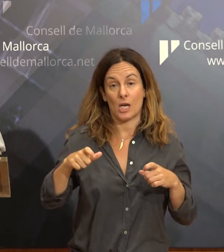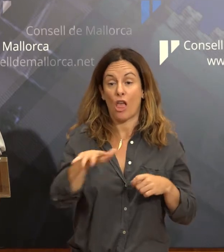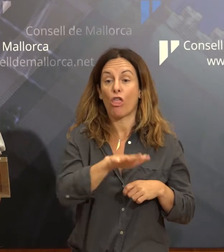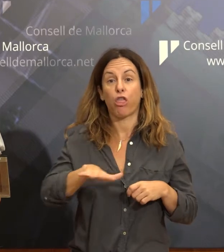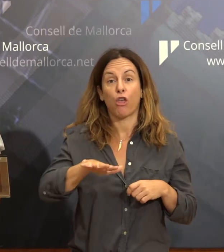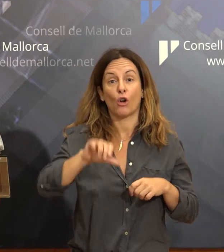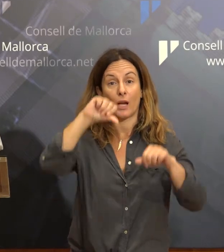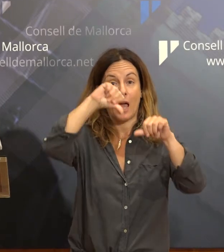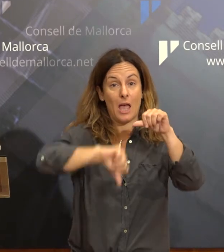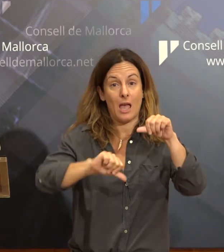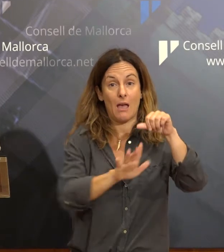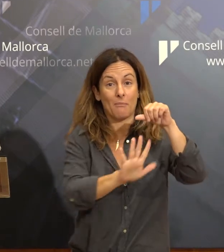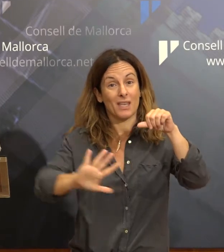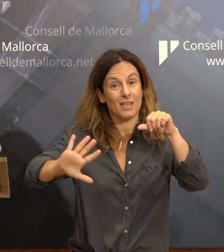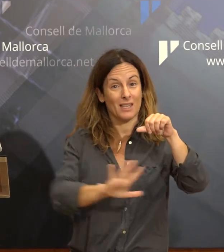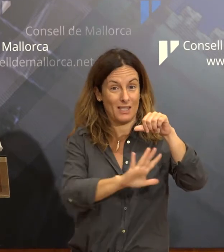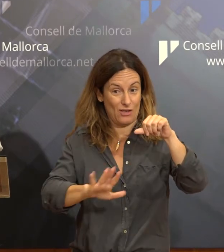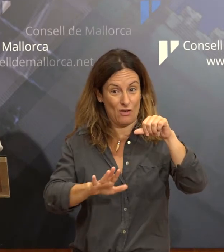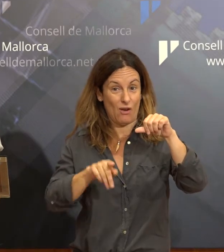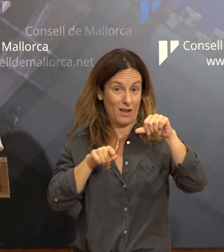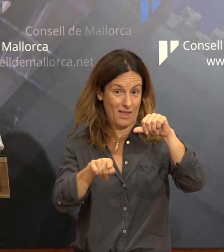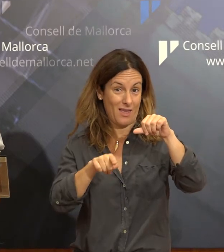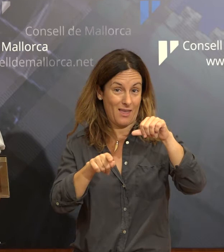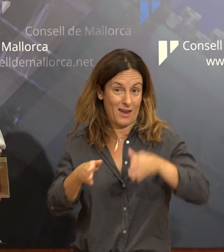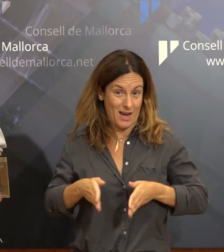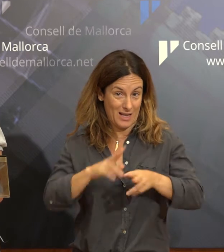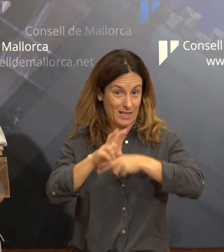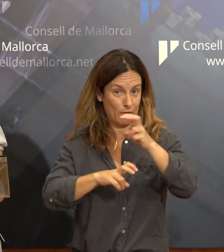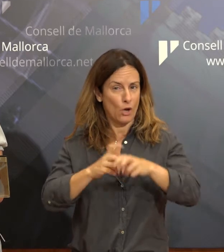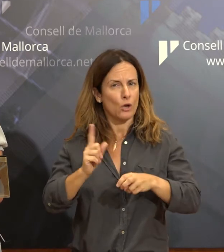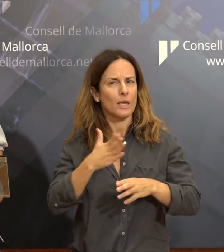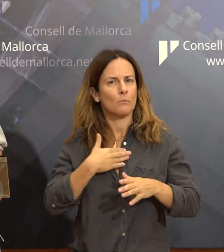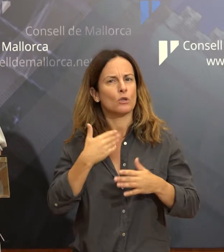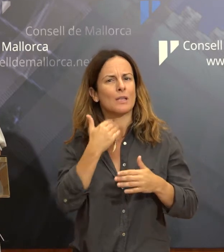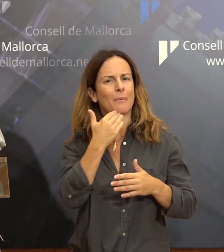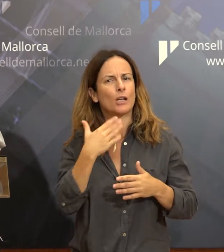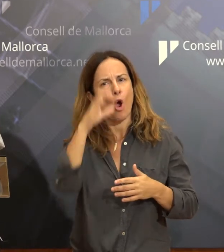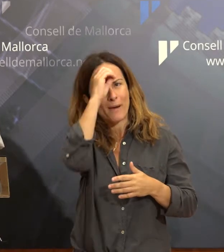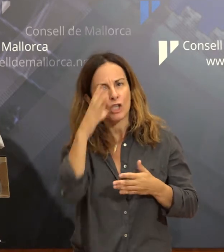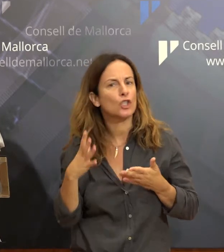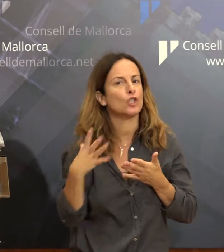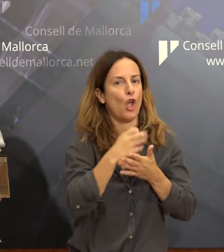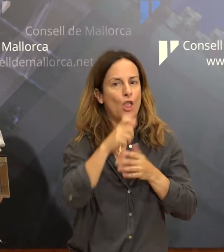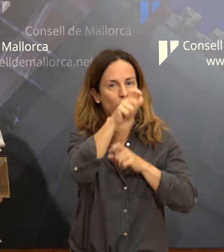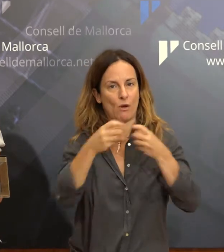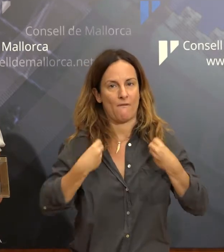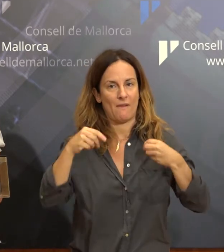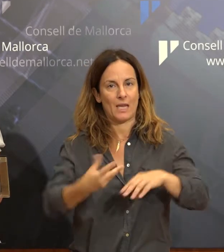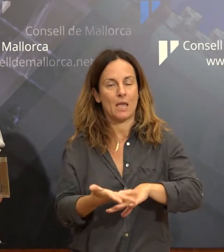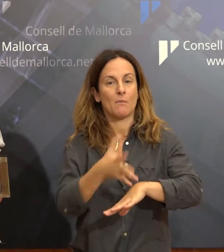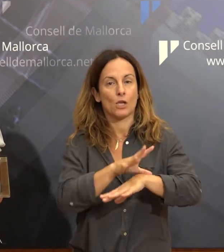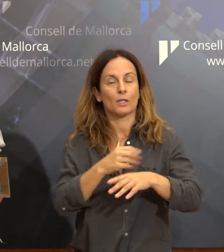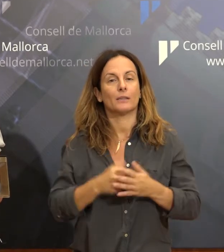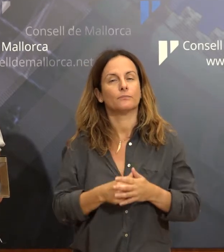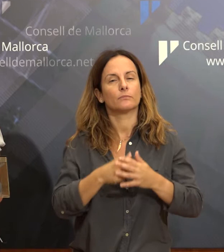Silla, que és cap allà on va dirigir de la carretera, sinó tots els mallorquins. i de l'anàlisi de l'enquesta, que és una